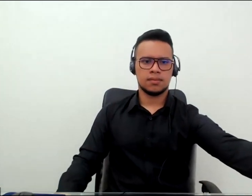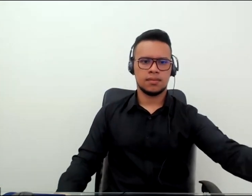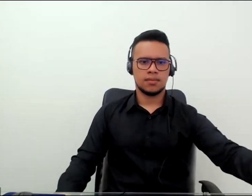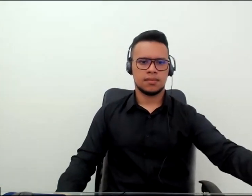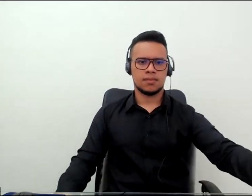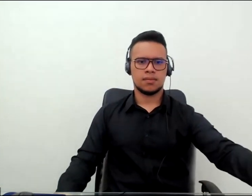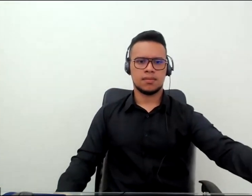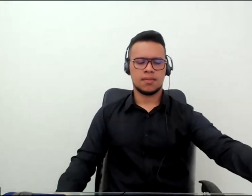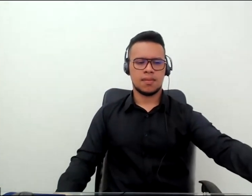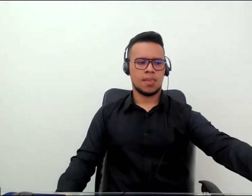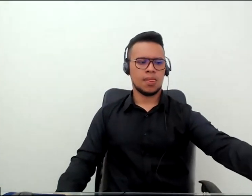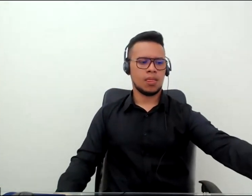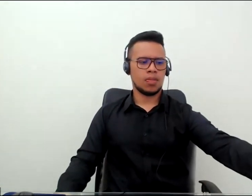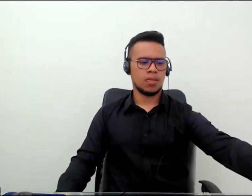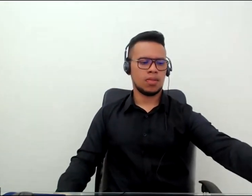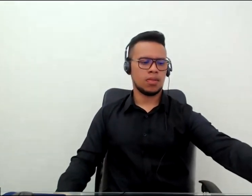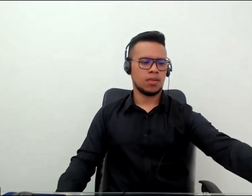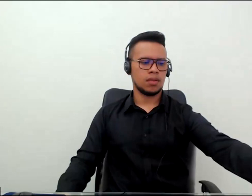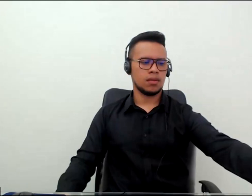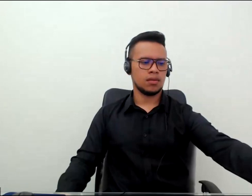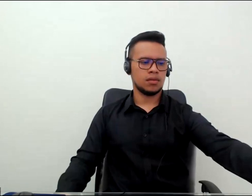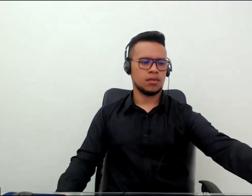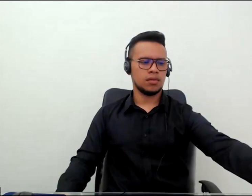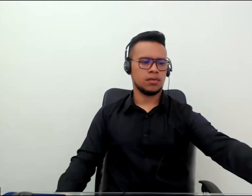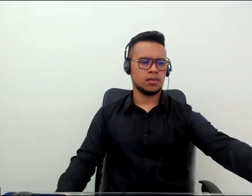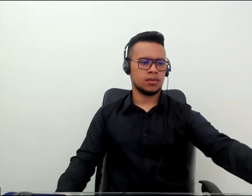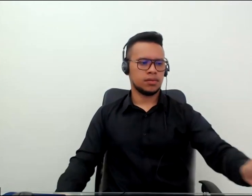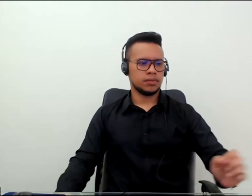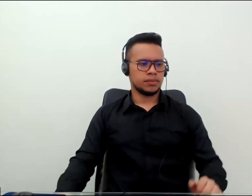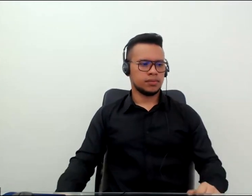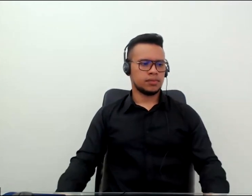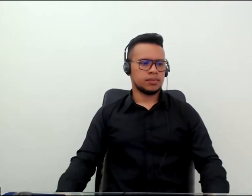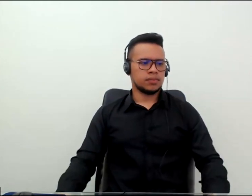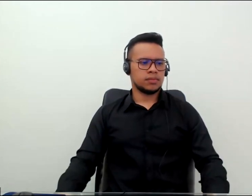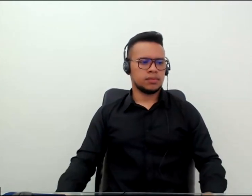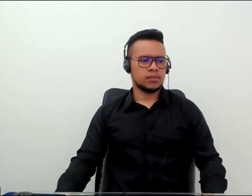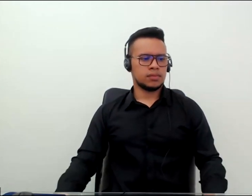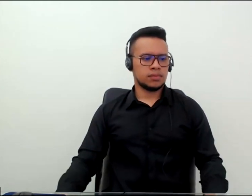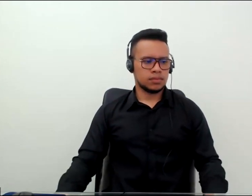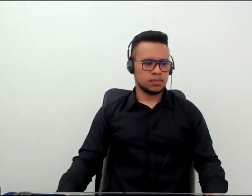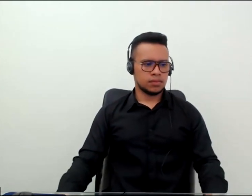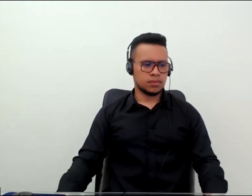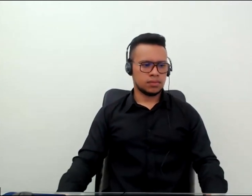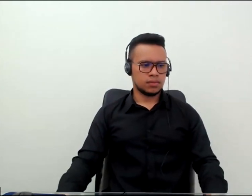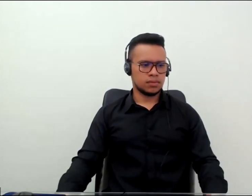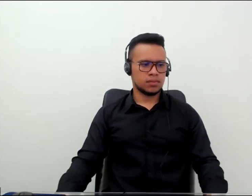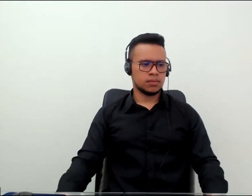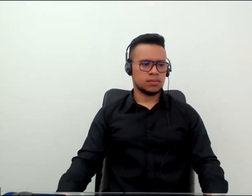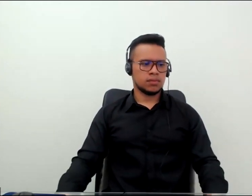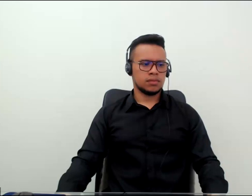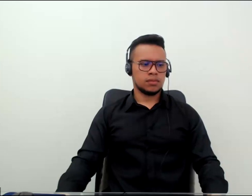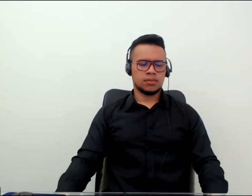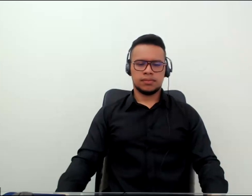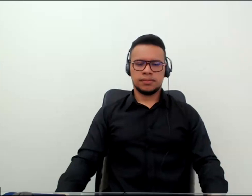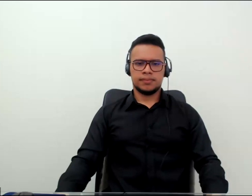Ya te la formuló porque me la quitaron iban la 1157 ya no sé dónde está